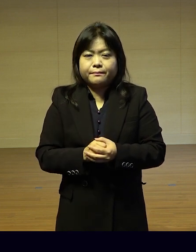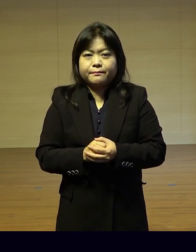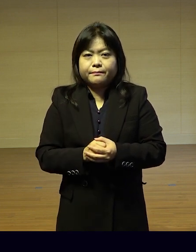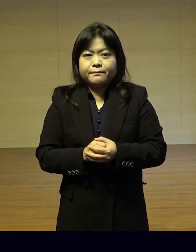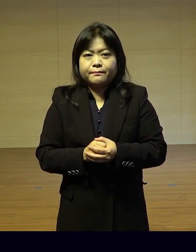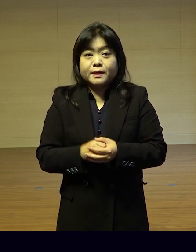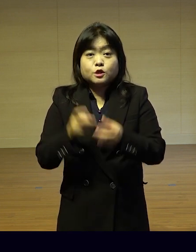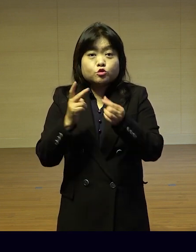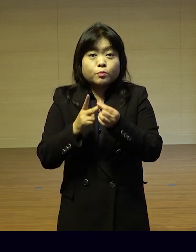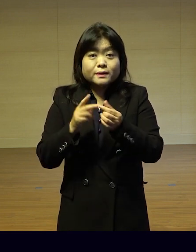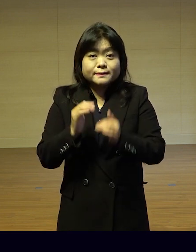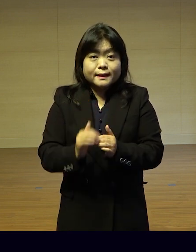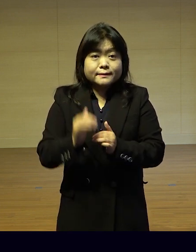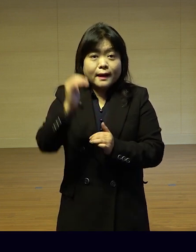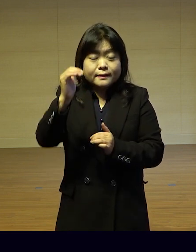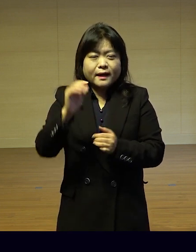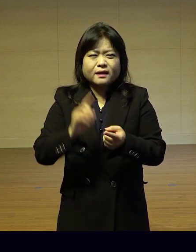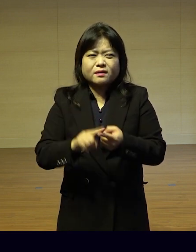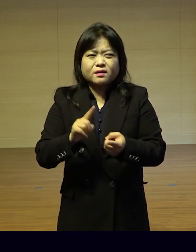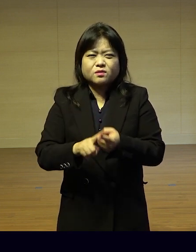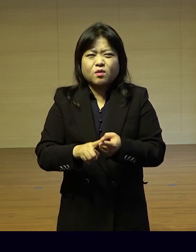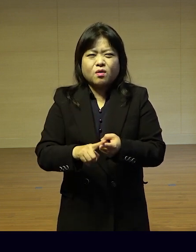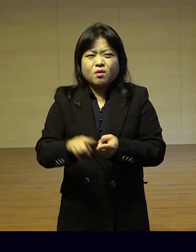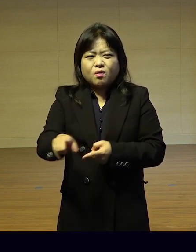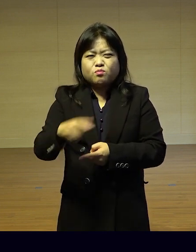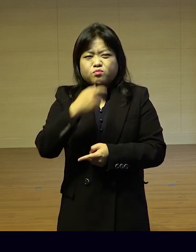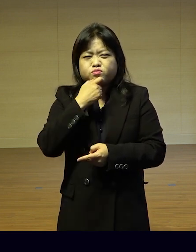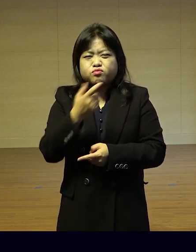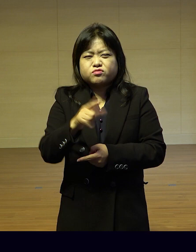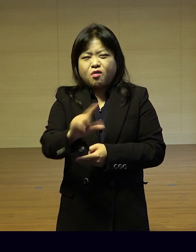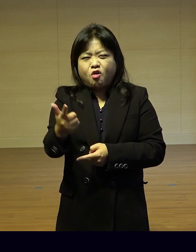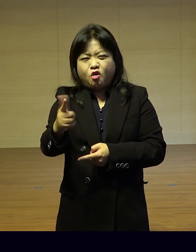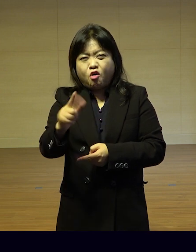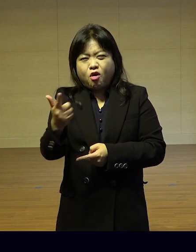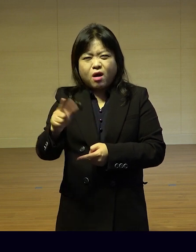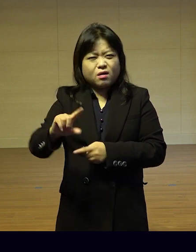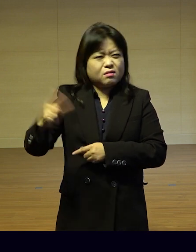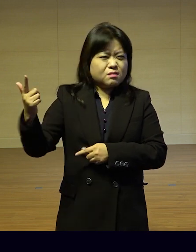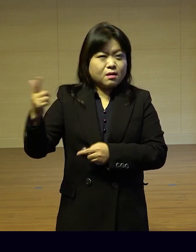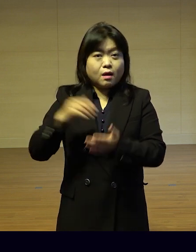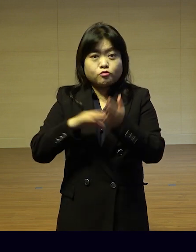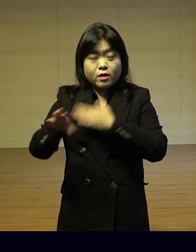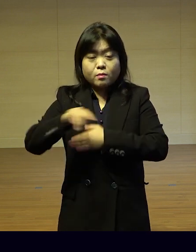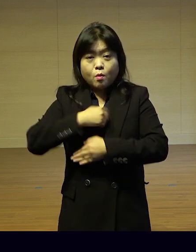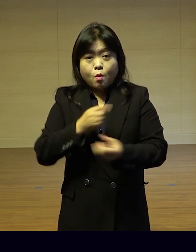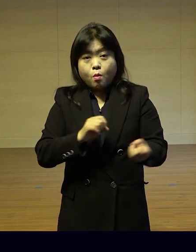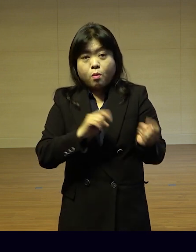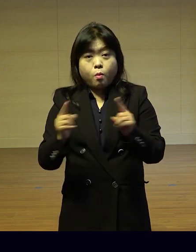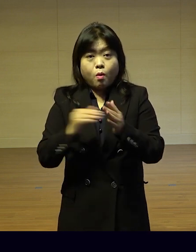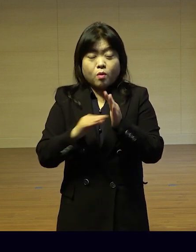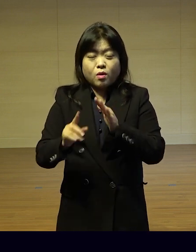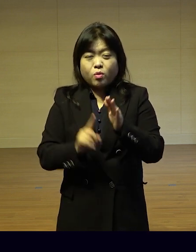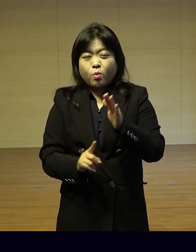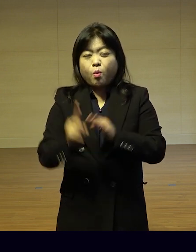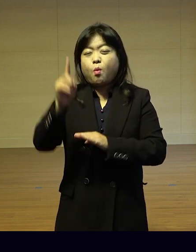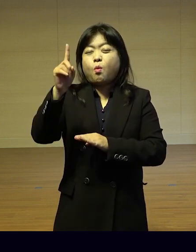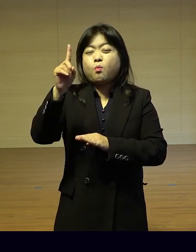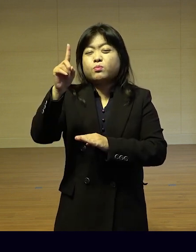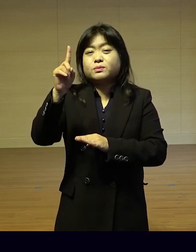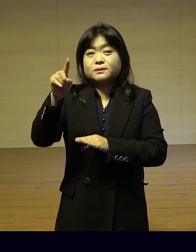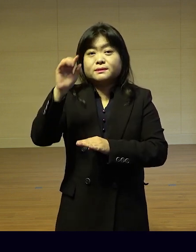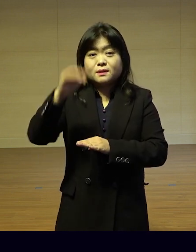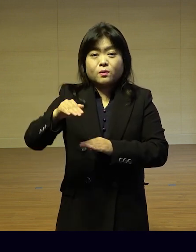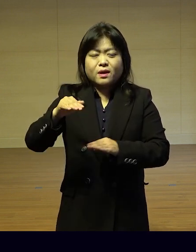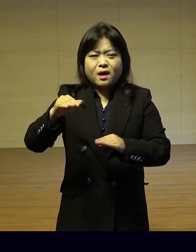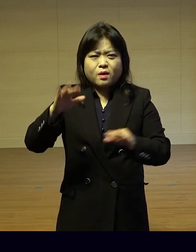이 두 번째 단계를 다시 부정해서 자기를 회복하여 더 높은 차원의